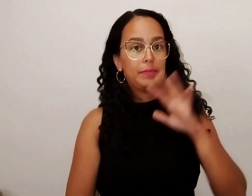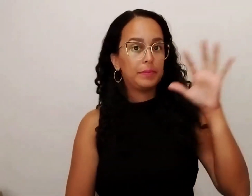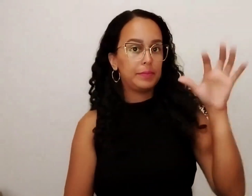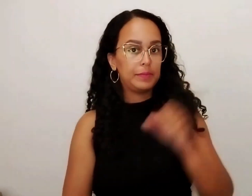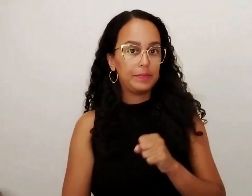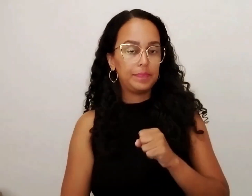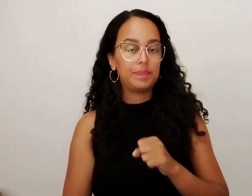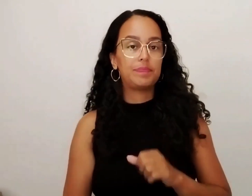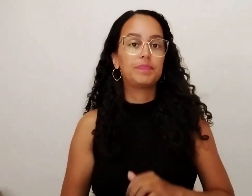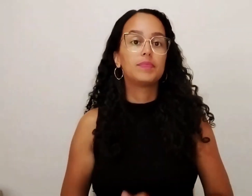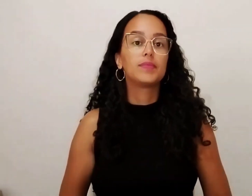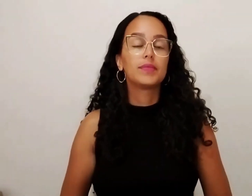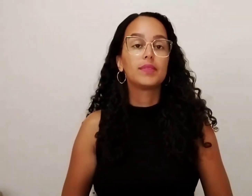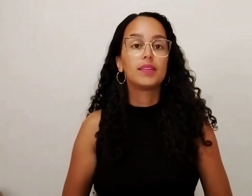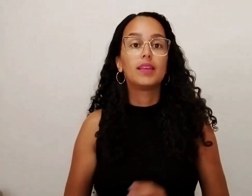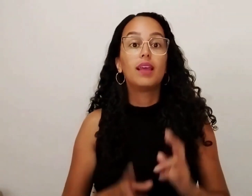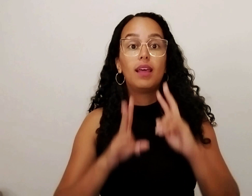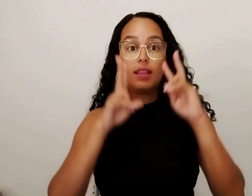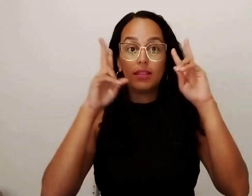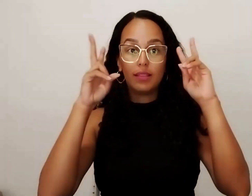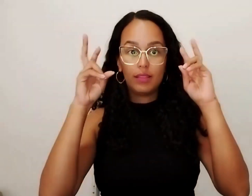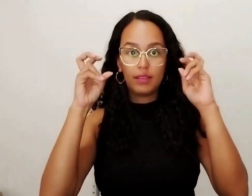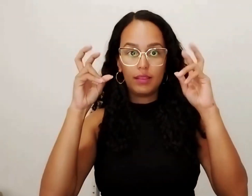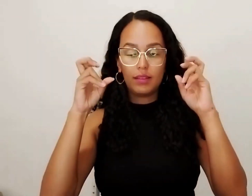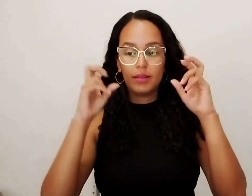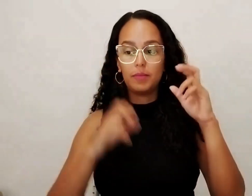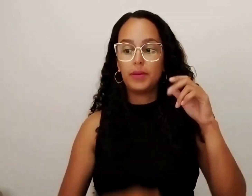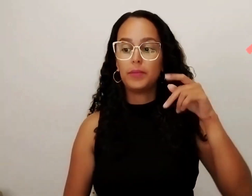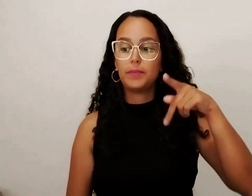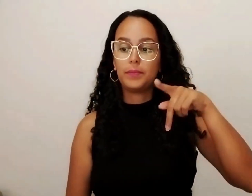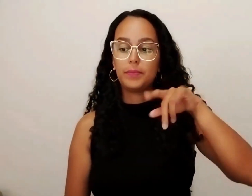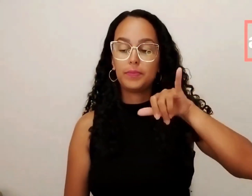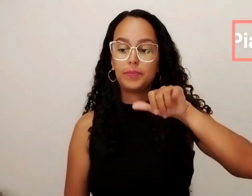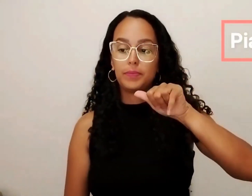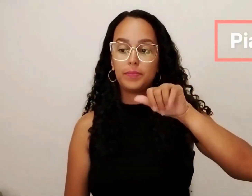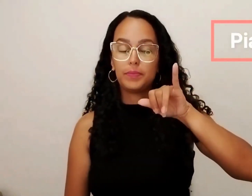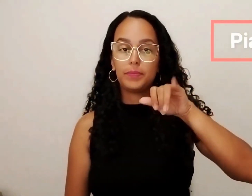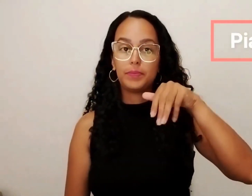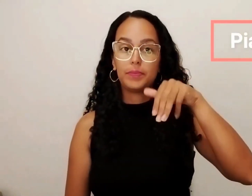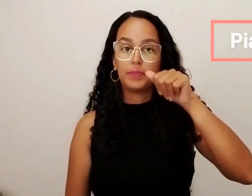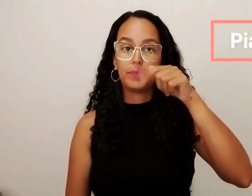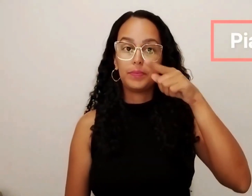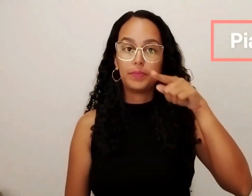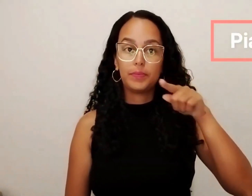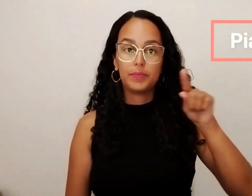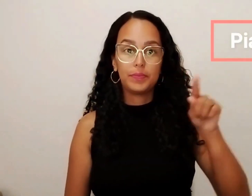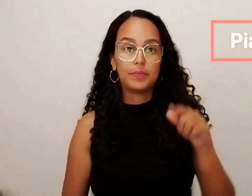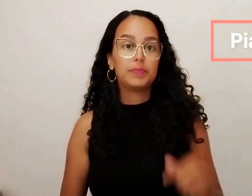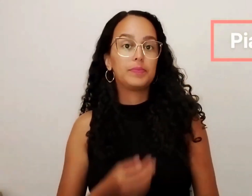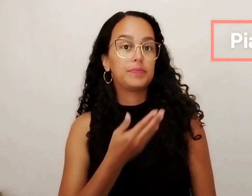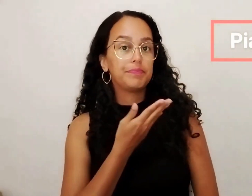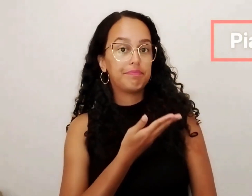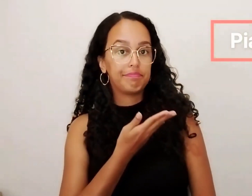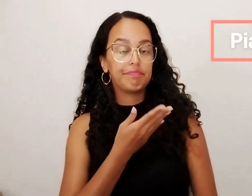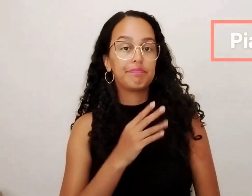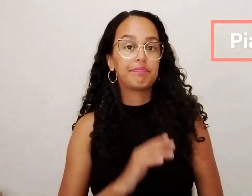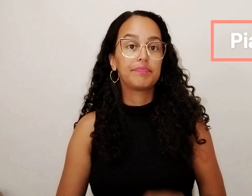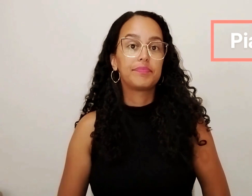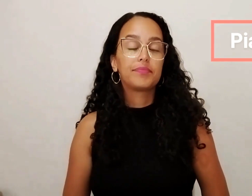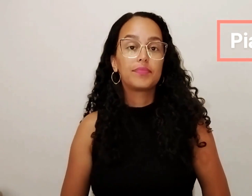Os irmãos descem o Araguaia para chegar em São Paulo com um barco cheio